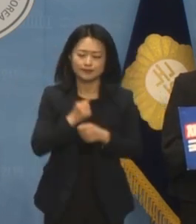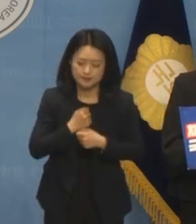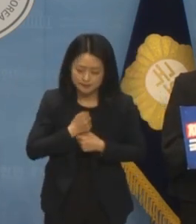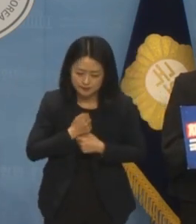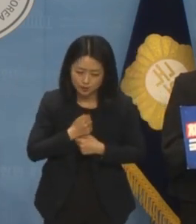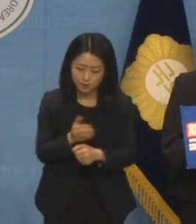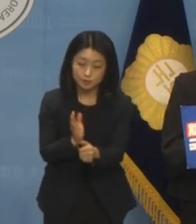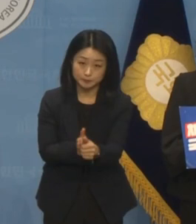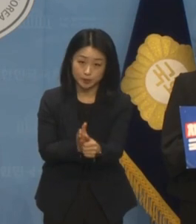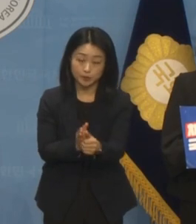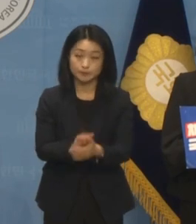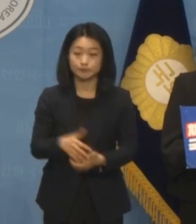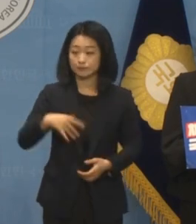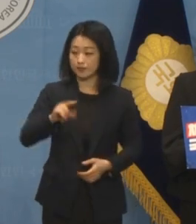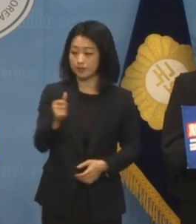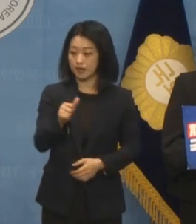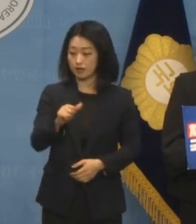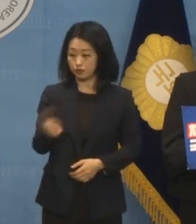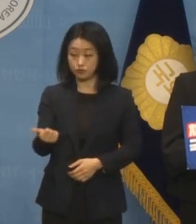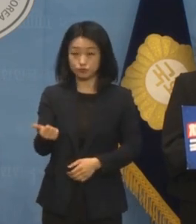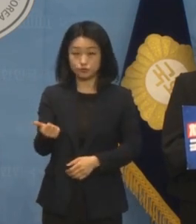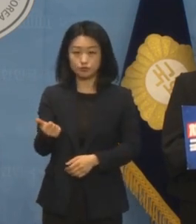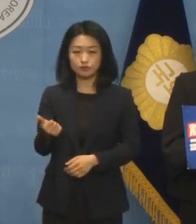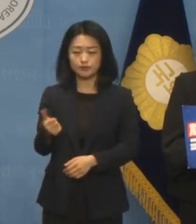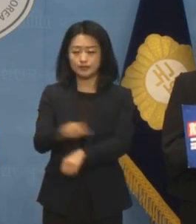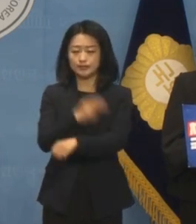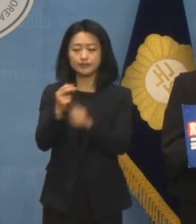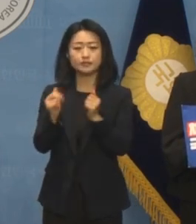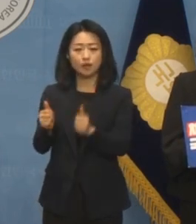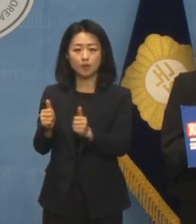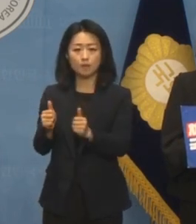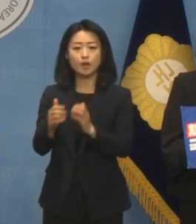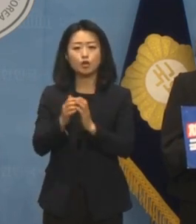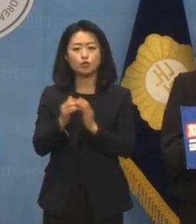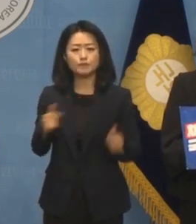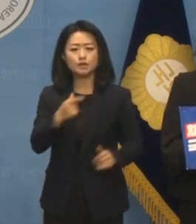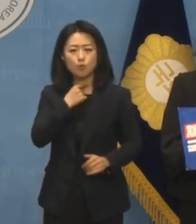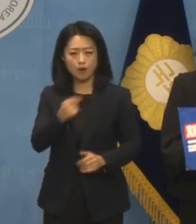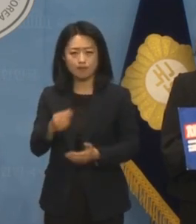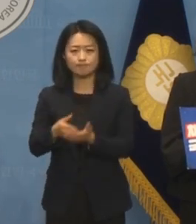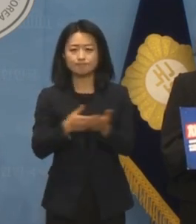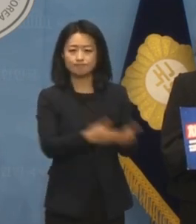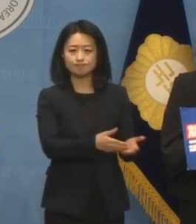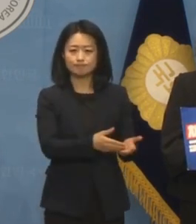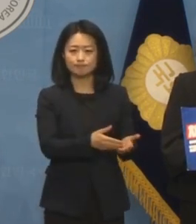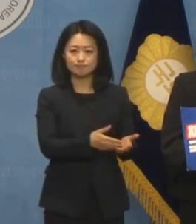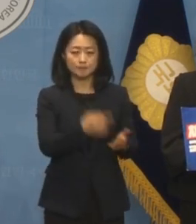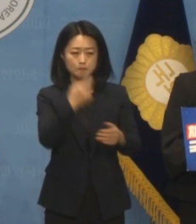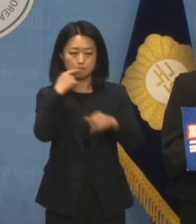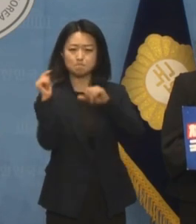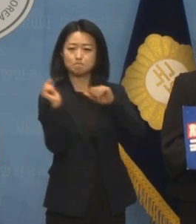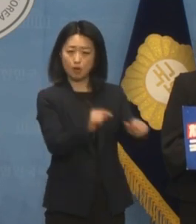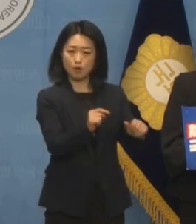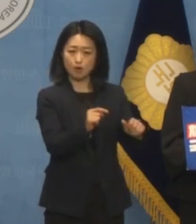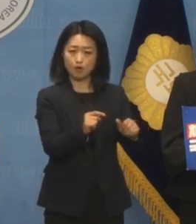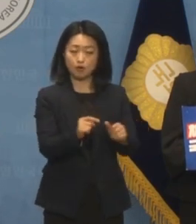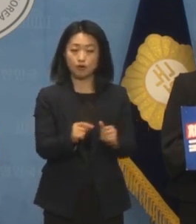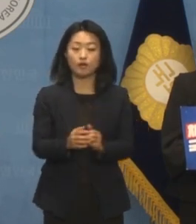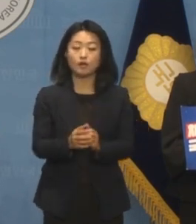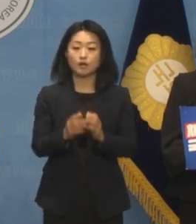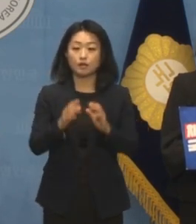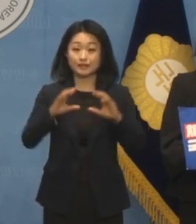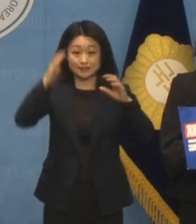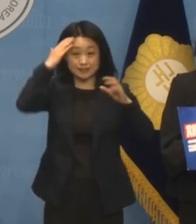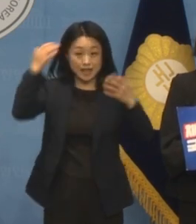바랍니다. 최혜병 특검 통과는 국민의 준엄한 명령입니다. 대한민국 주권은 국민에게